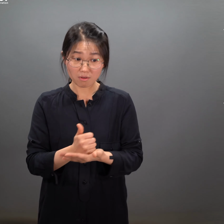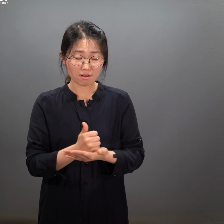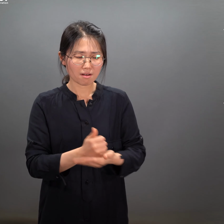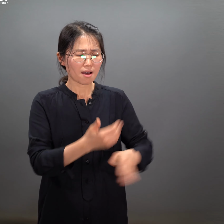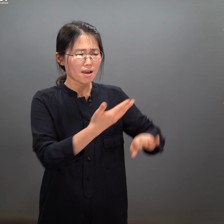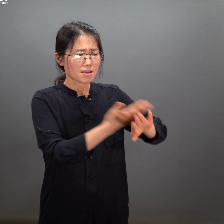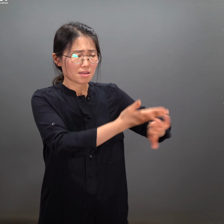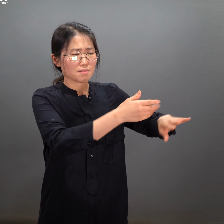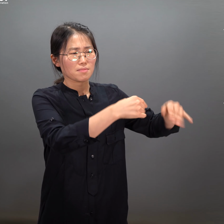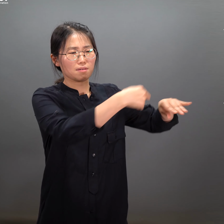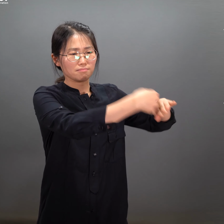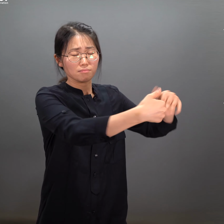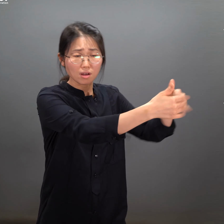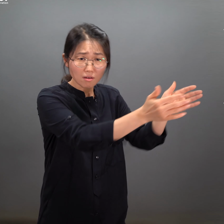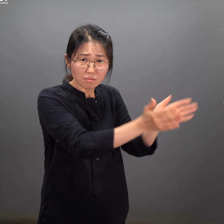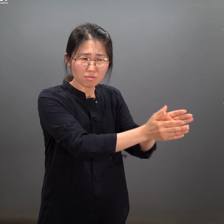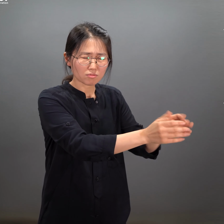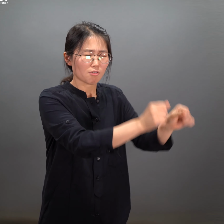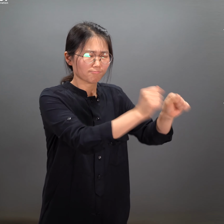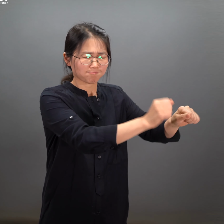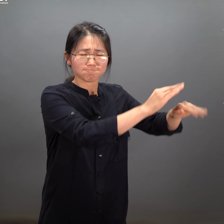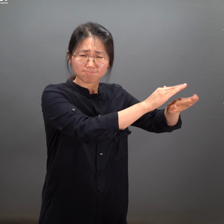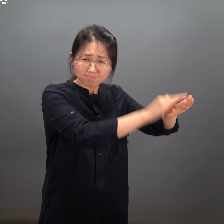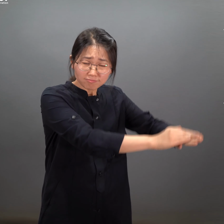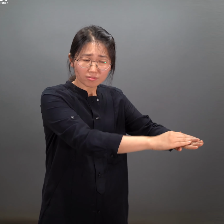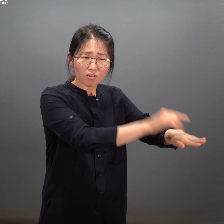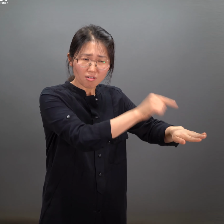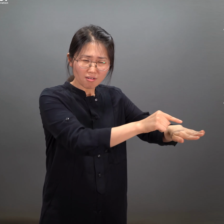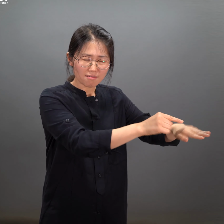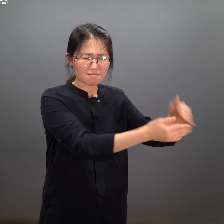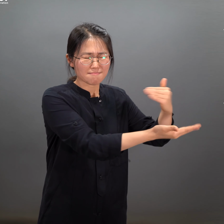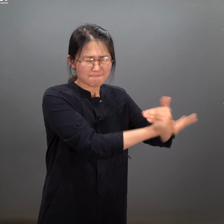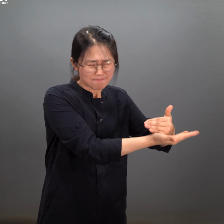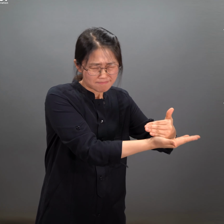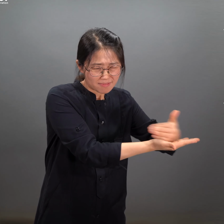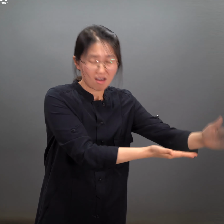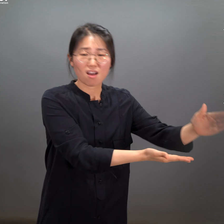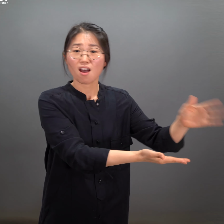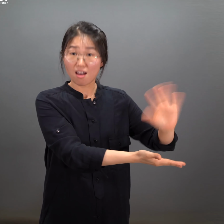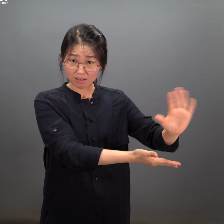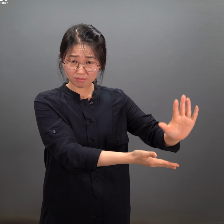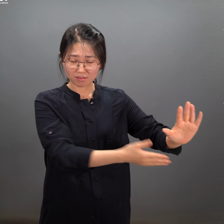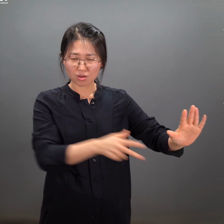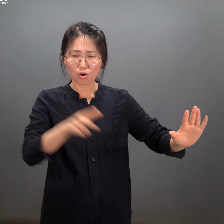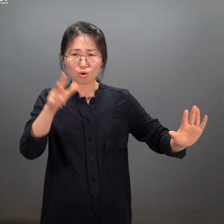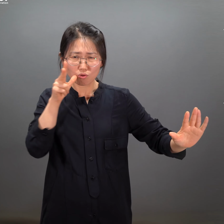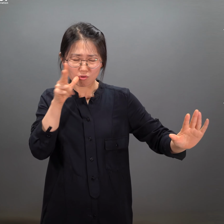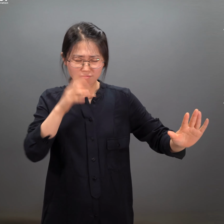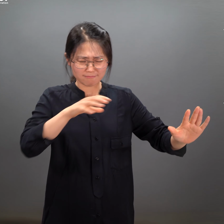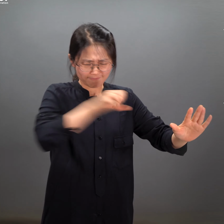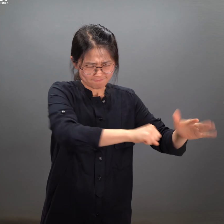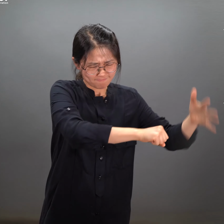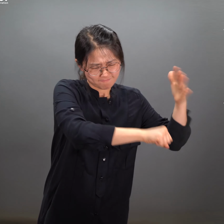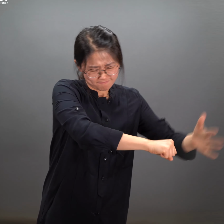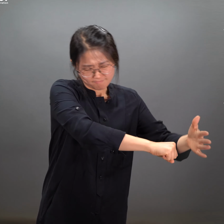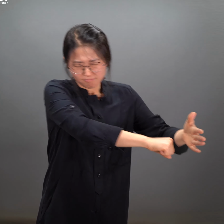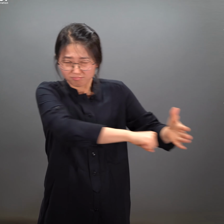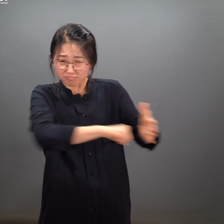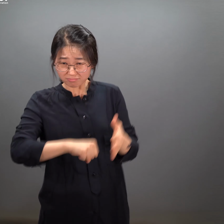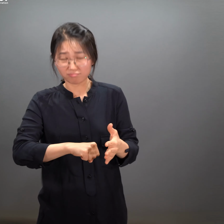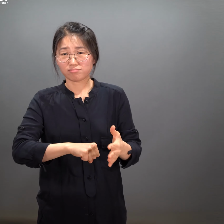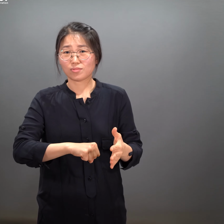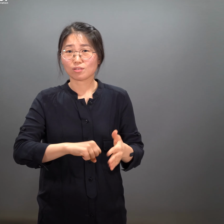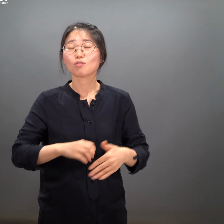민족들을 머물러 두사 그들을 속히 쫓아내지 아니하셨으며 여호와의 손에 넘겨주지